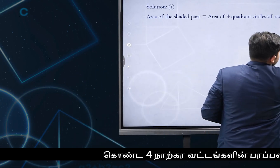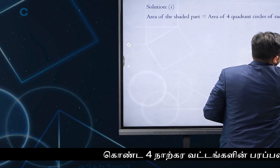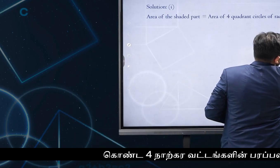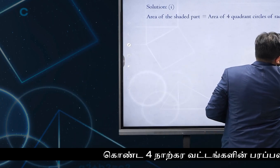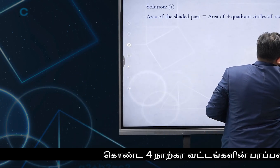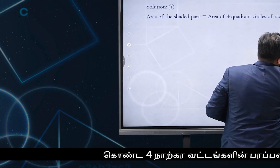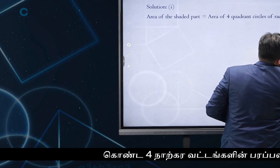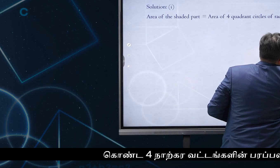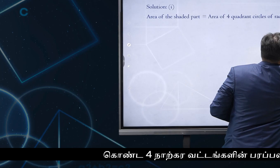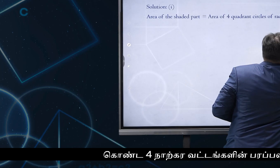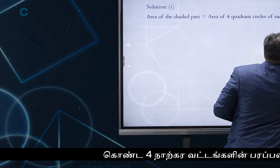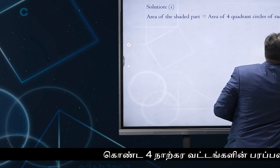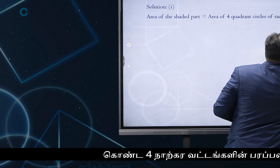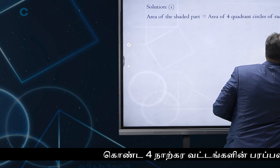நாட்கர வட்டங்களின் பரப்பளவு.